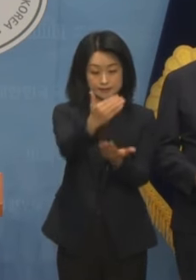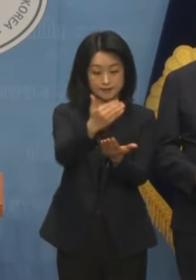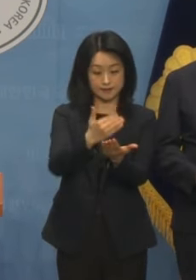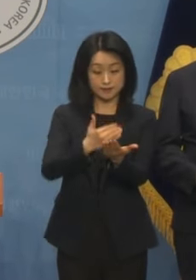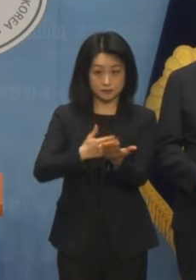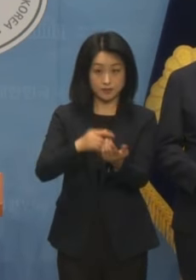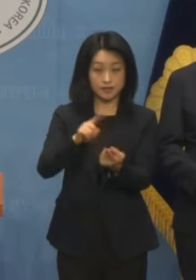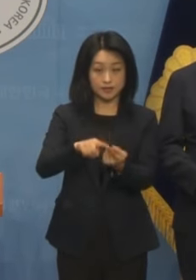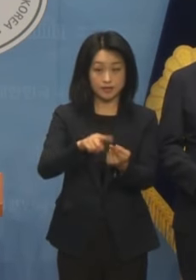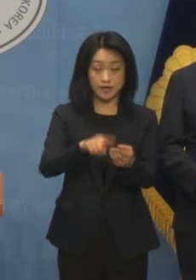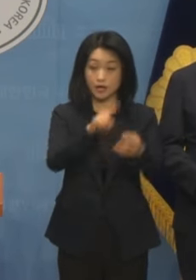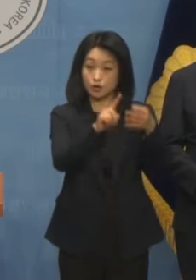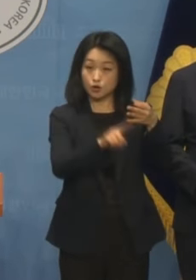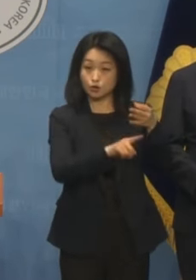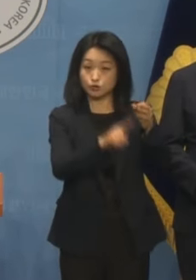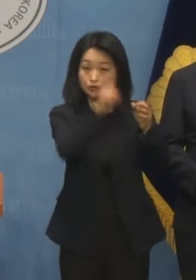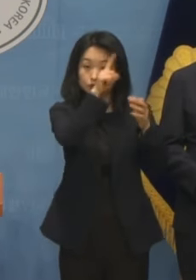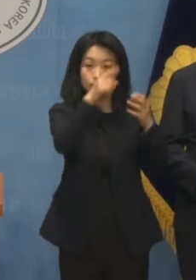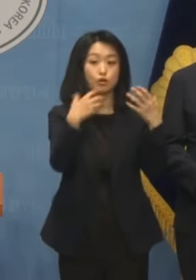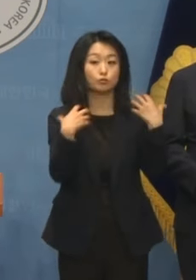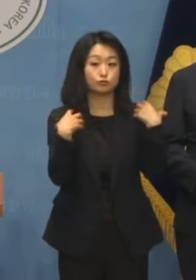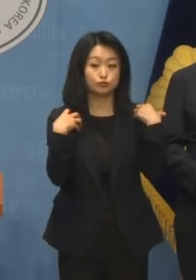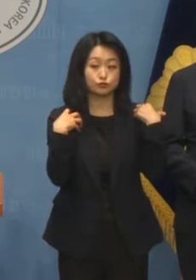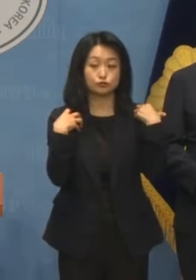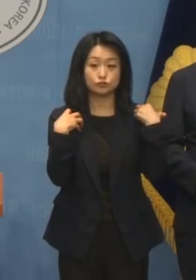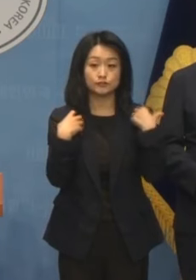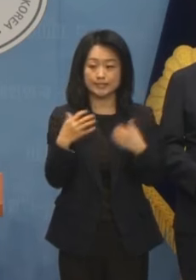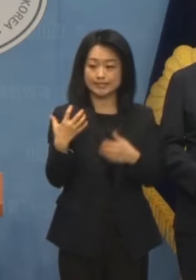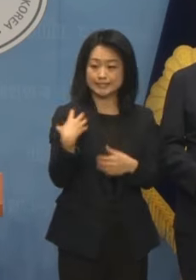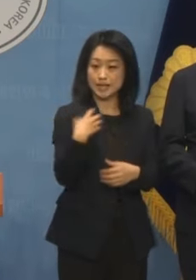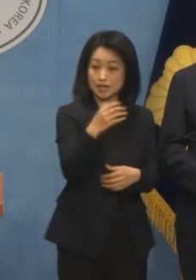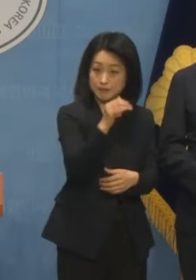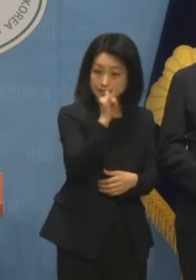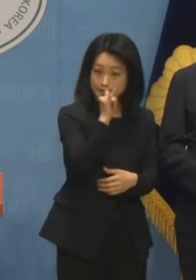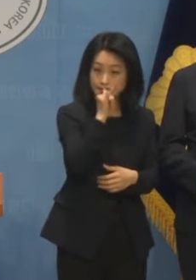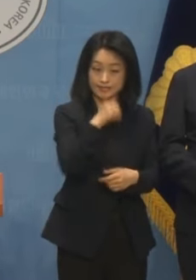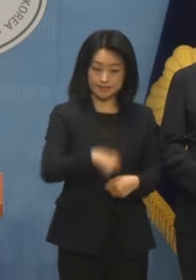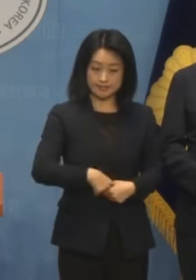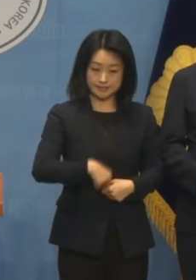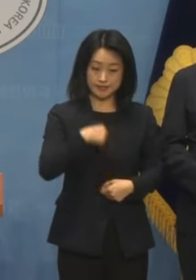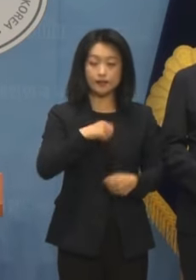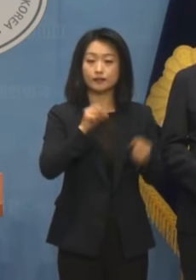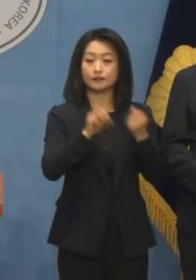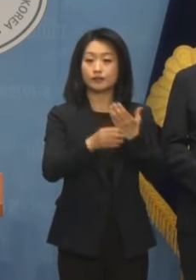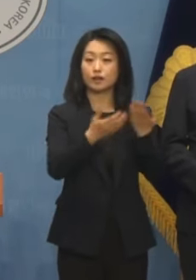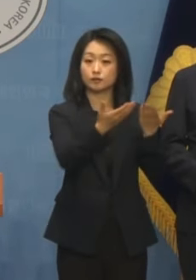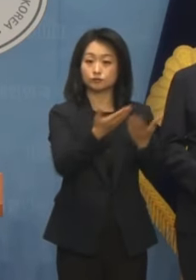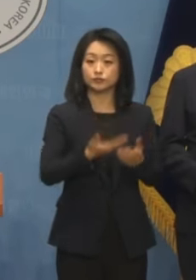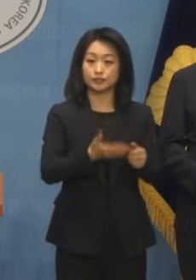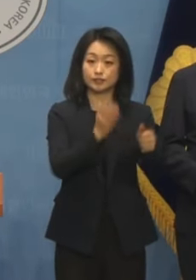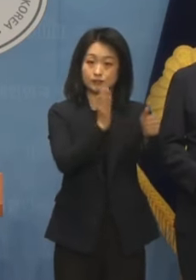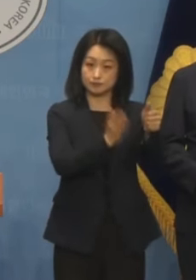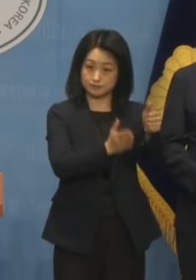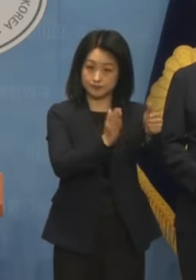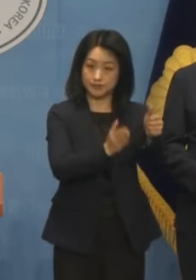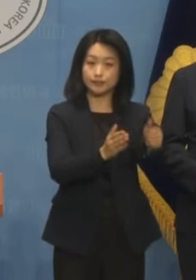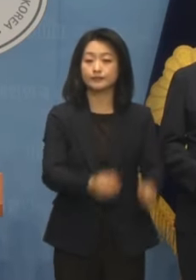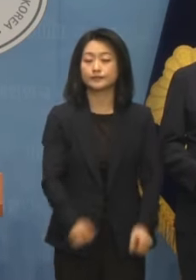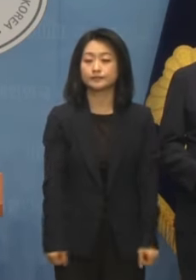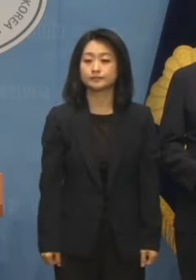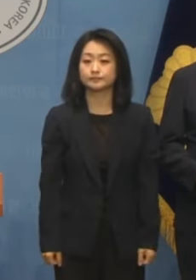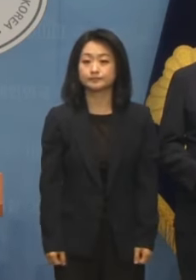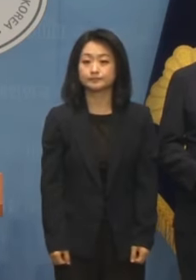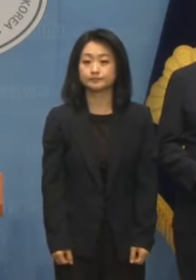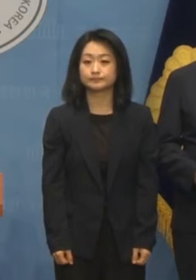대한 윤석열 정부의 책임 있고 성의 있는 답변을 강력히 요구합니다.